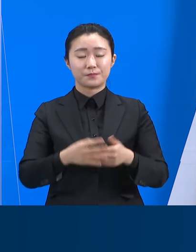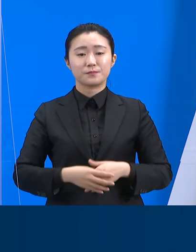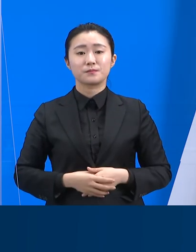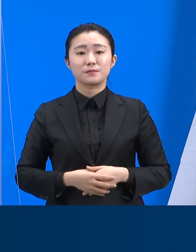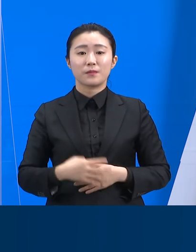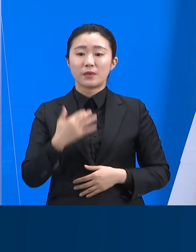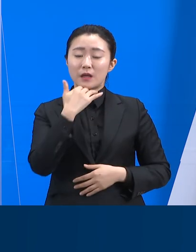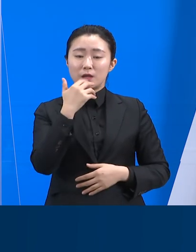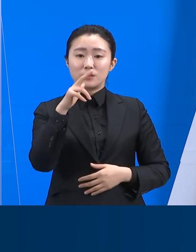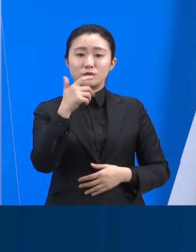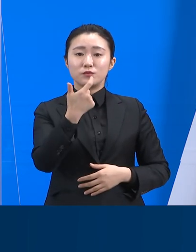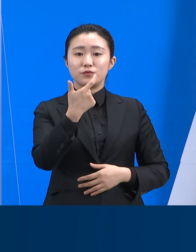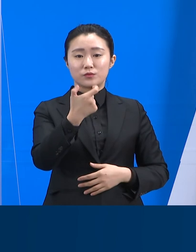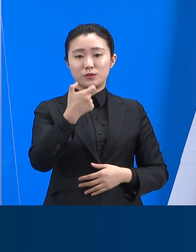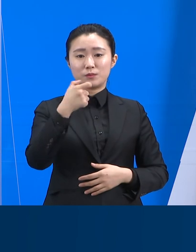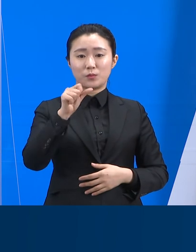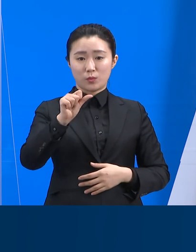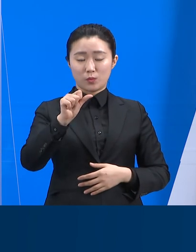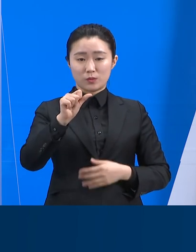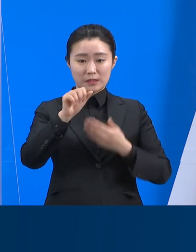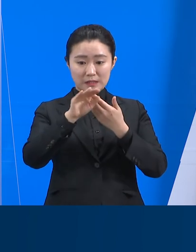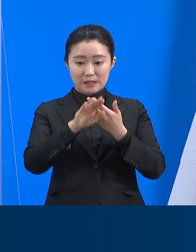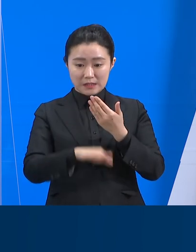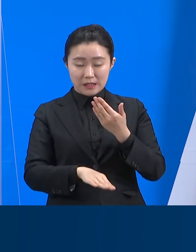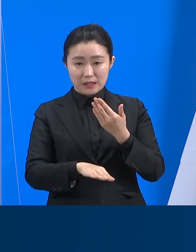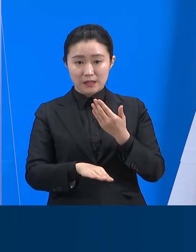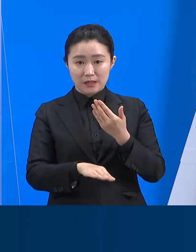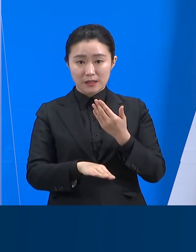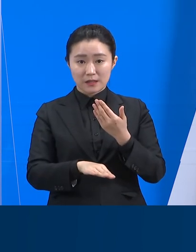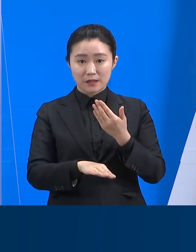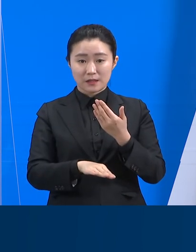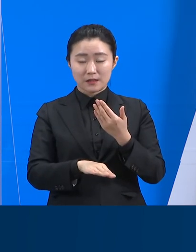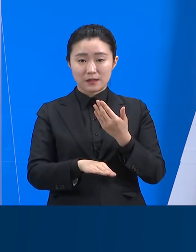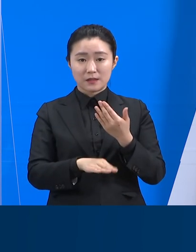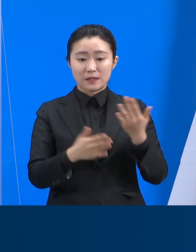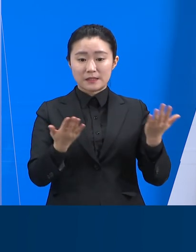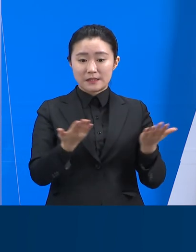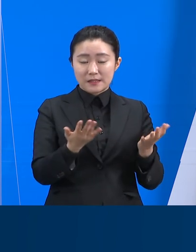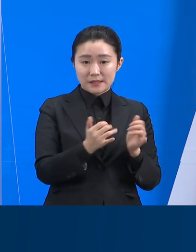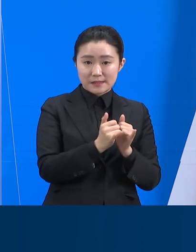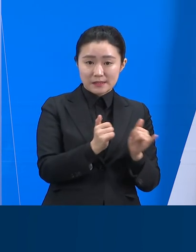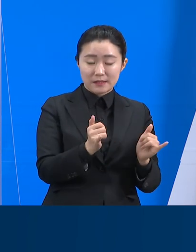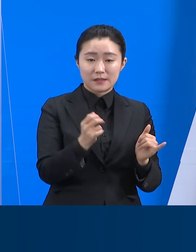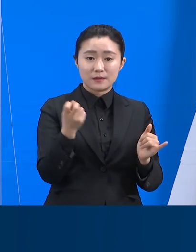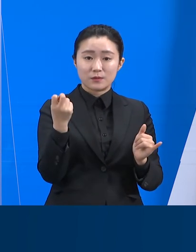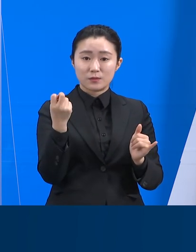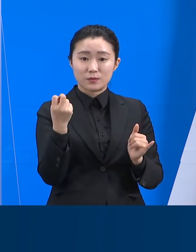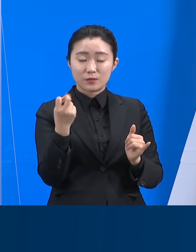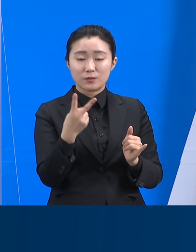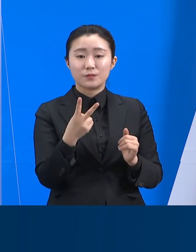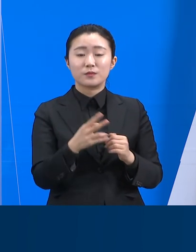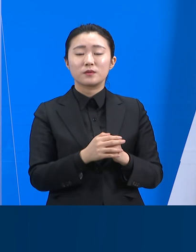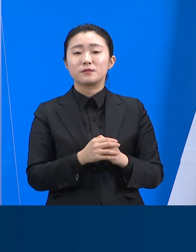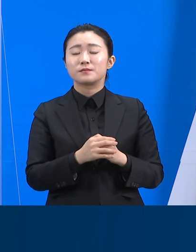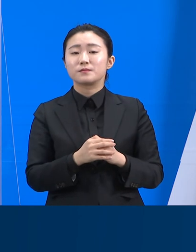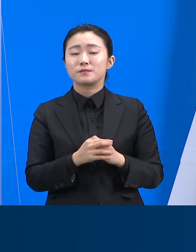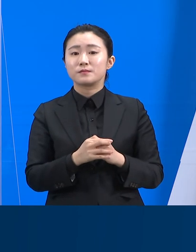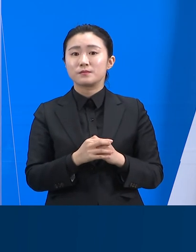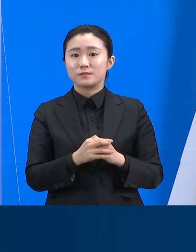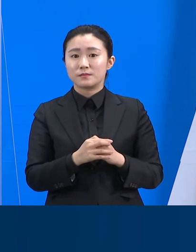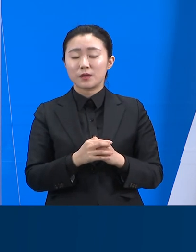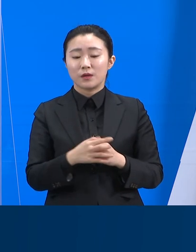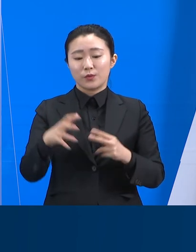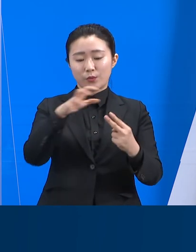입소자와 종사자, 그리고 코로나 치료병원의 의료인, 보건소의 1차 대응 요원 대상자에게 백신